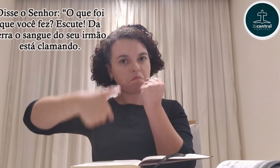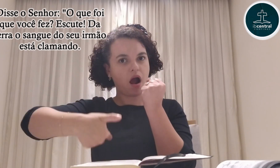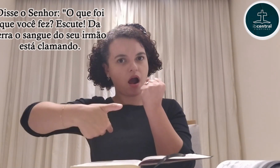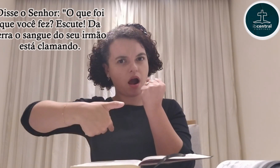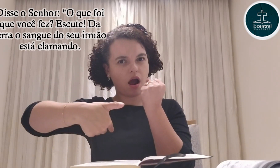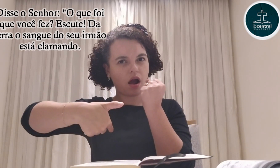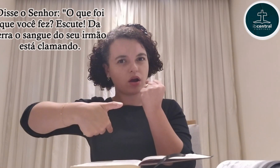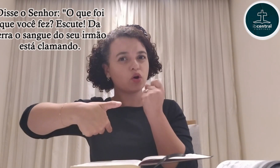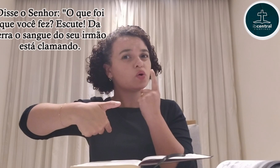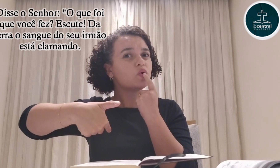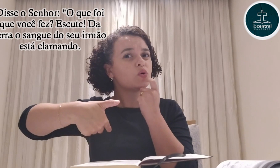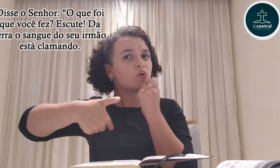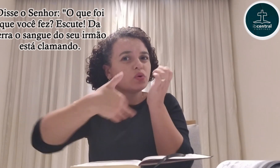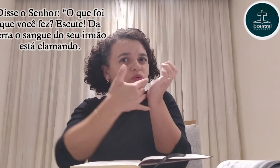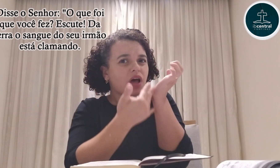do seu irmão